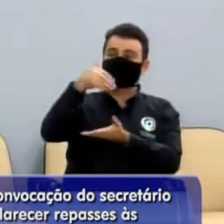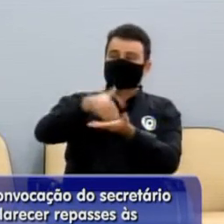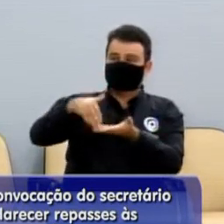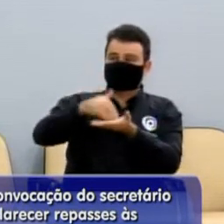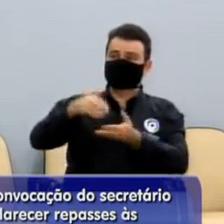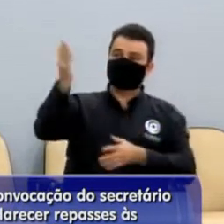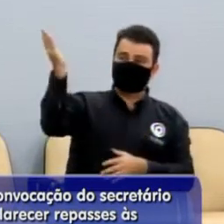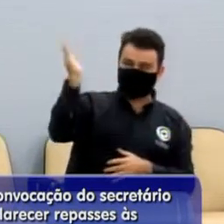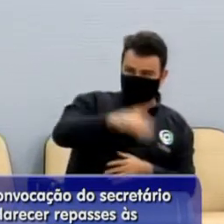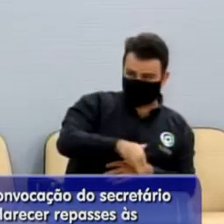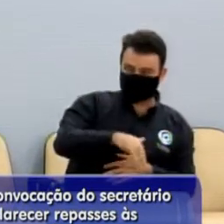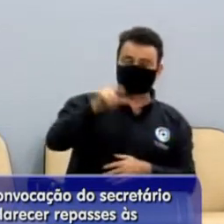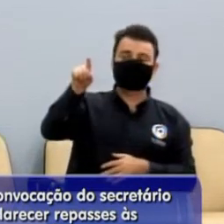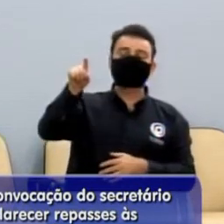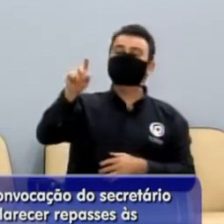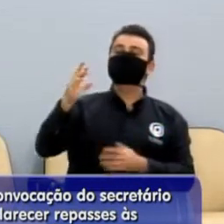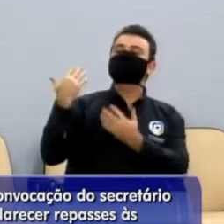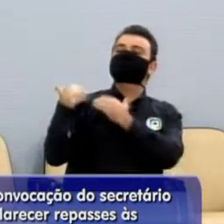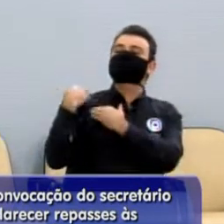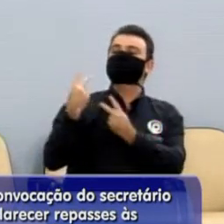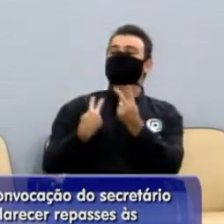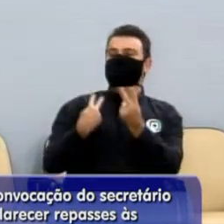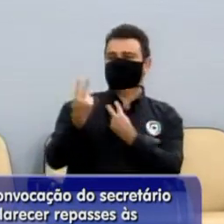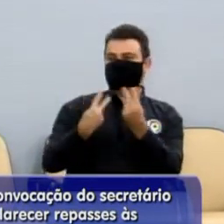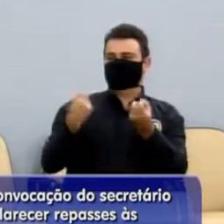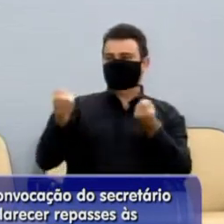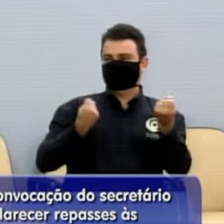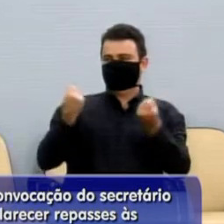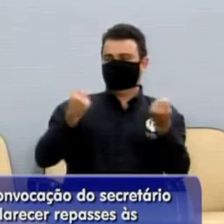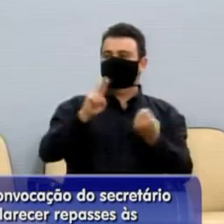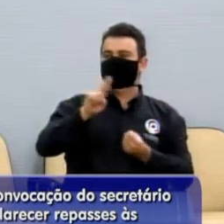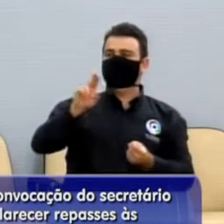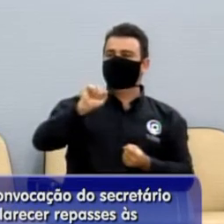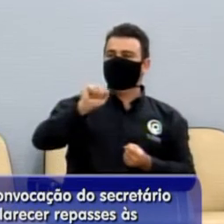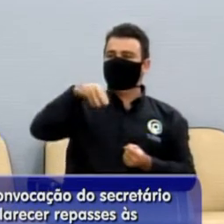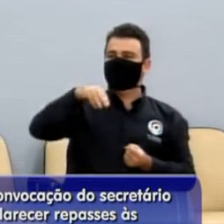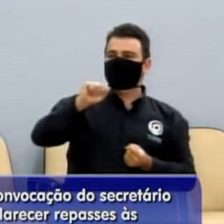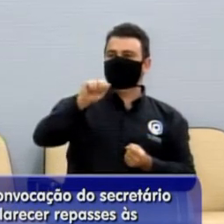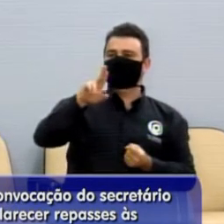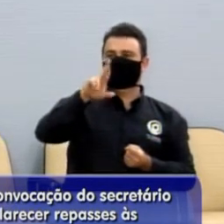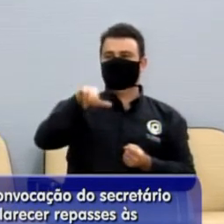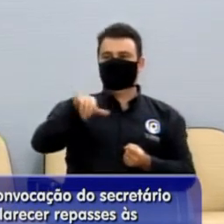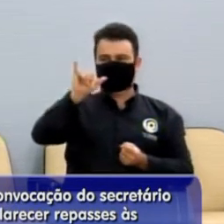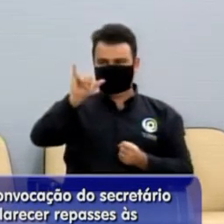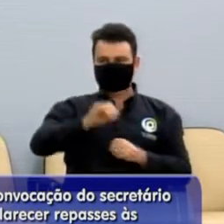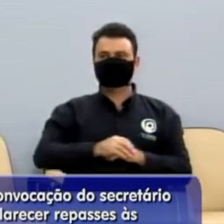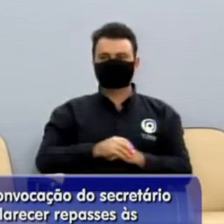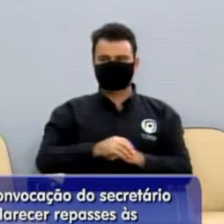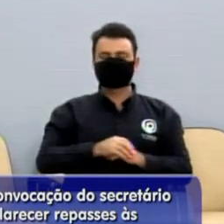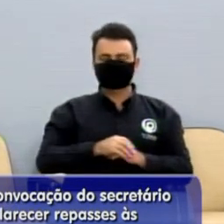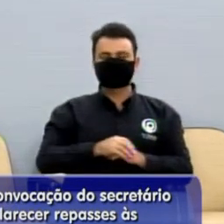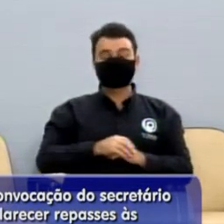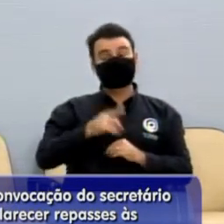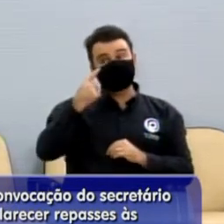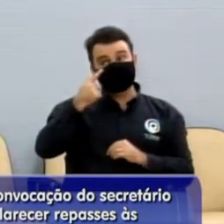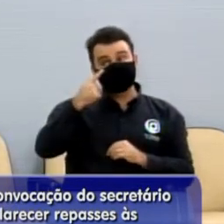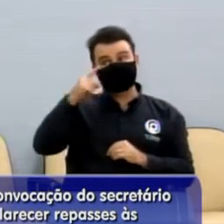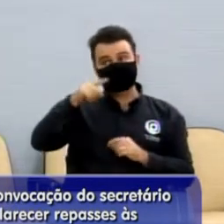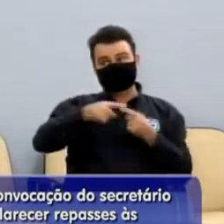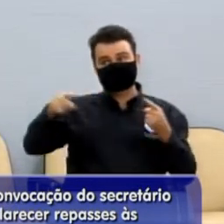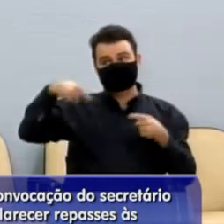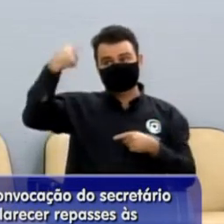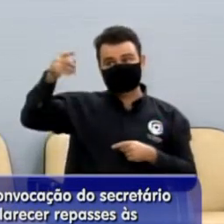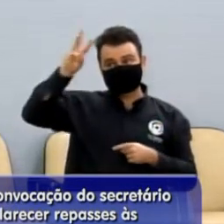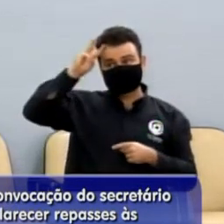secretário municipal de Trânsito e Transporte, senhor Amaury Hernandes, para que ele compareça na próxima sessão, na